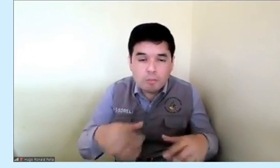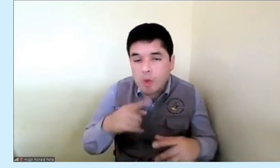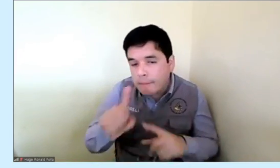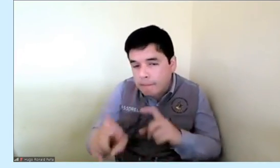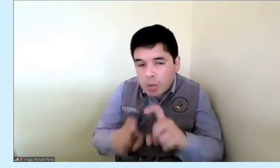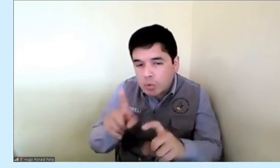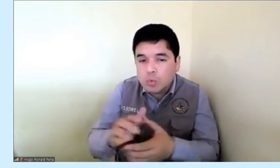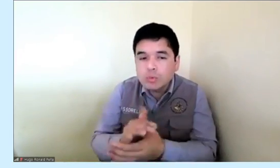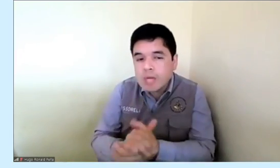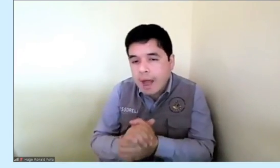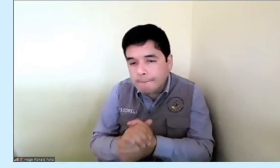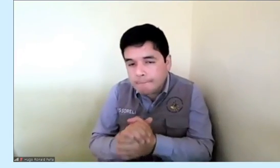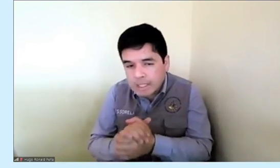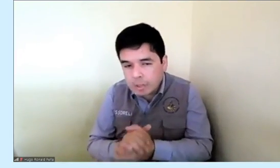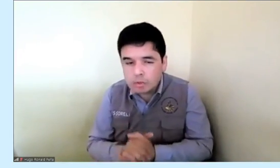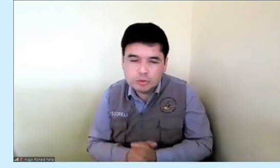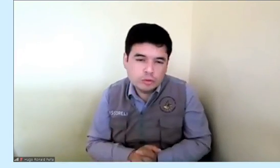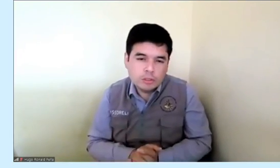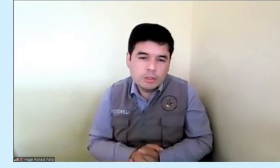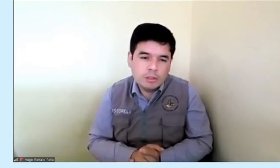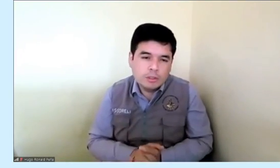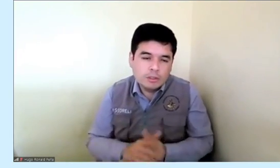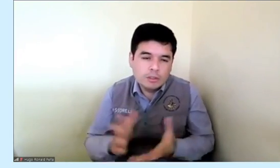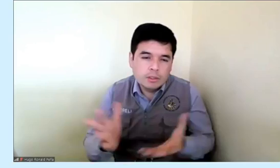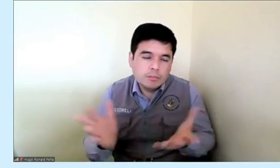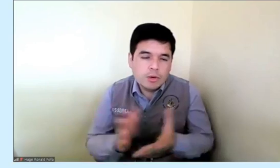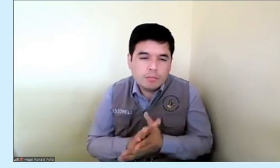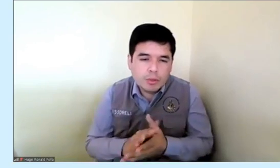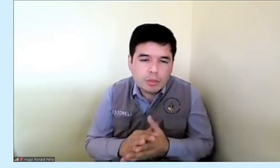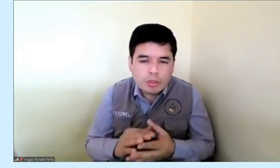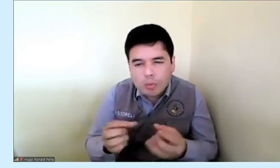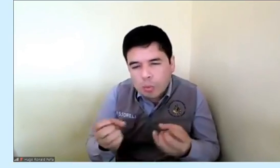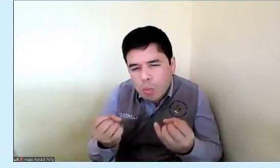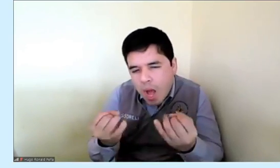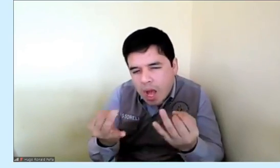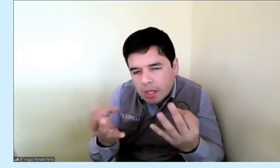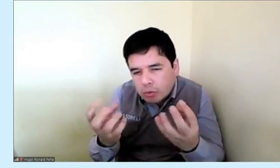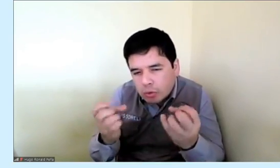por ejemplo, pueden preguntar a sus amigos,